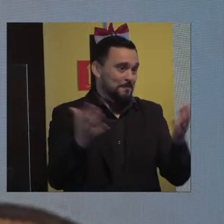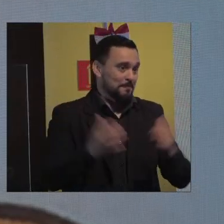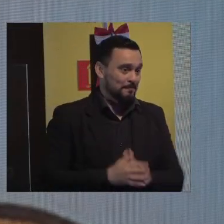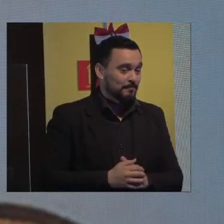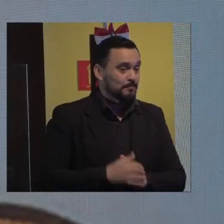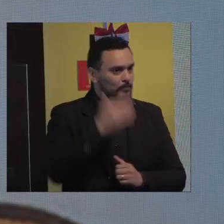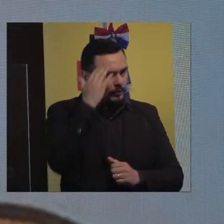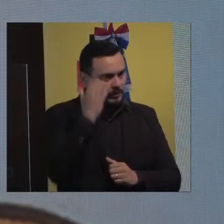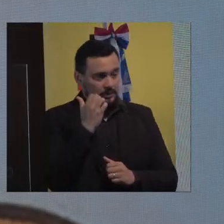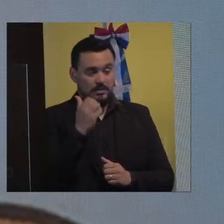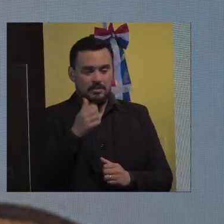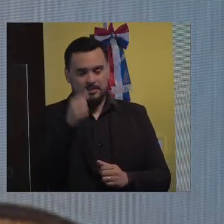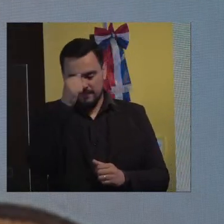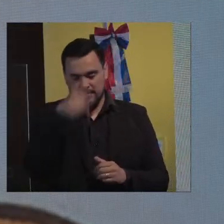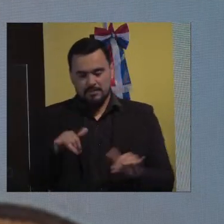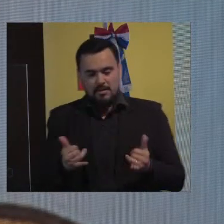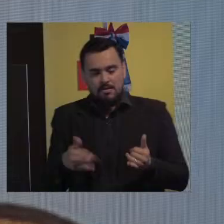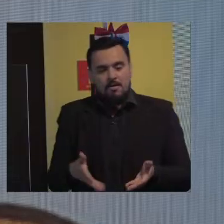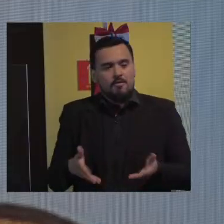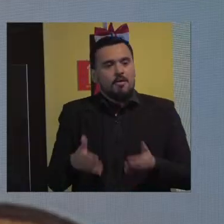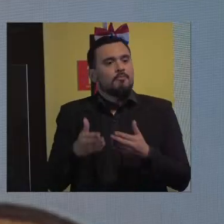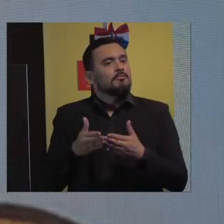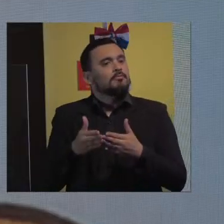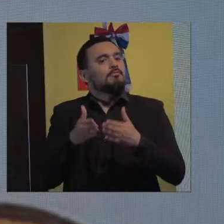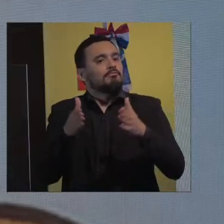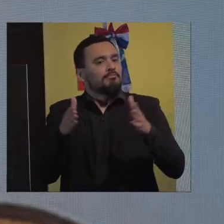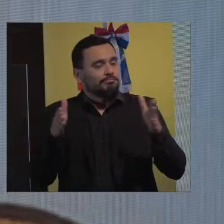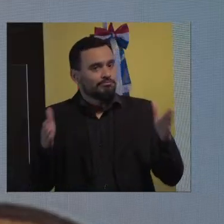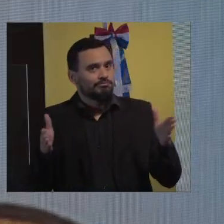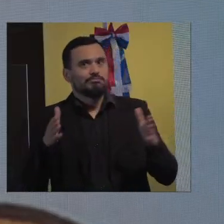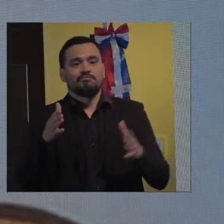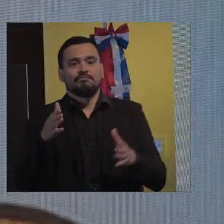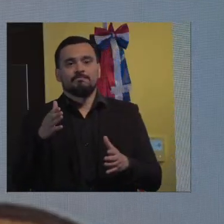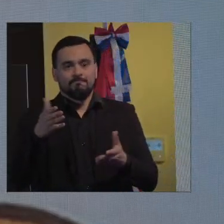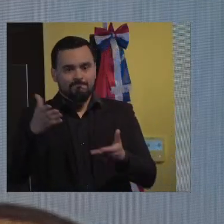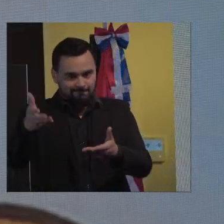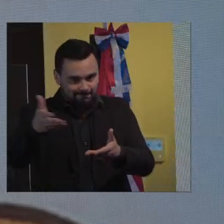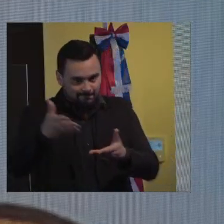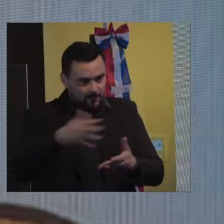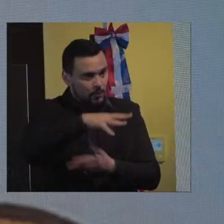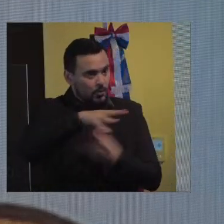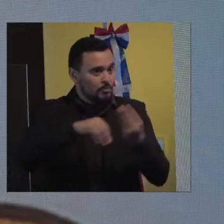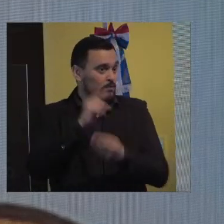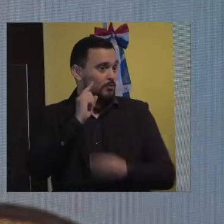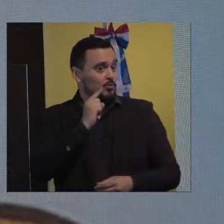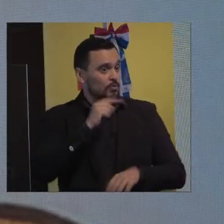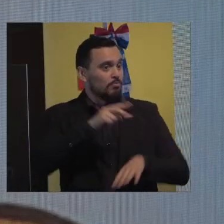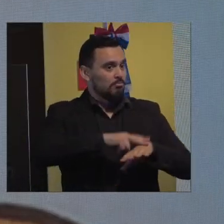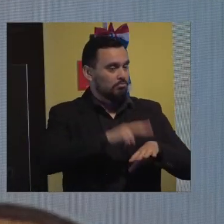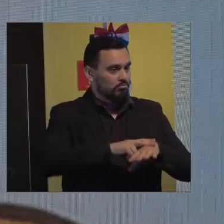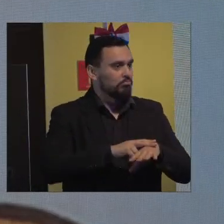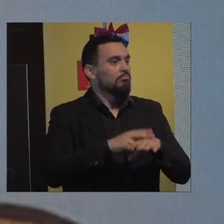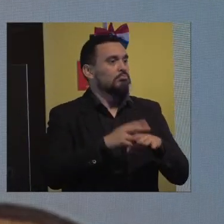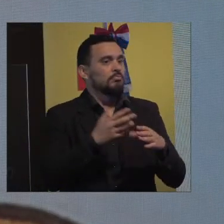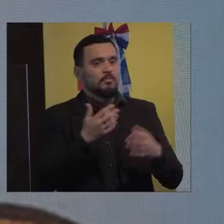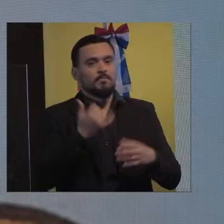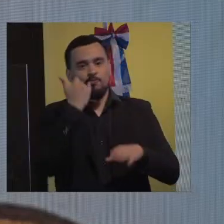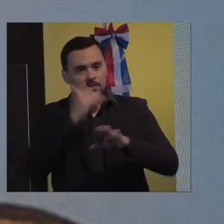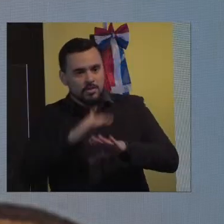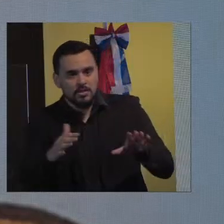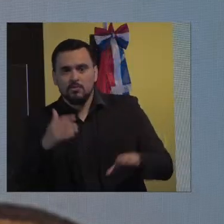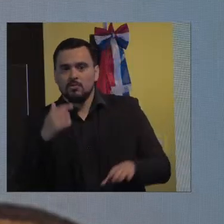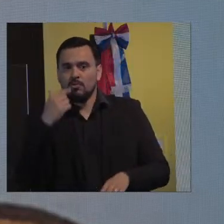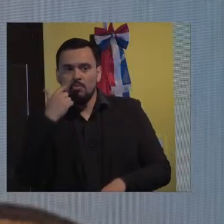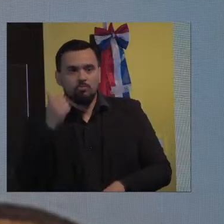Porque al permitir que la comunidad sorda de Paraguay, particularmente sus niñas y